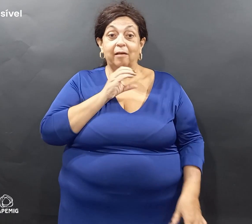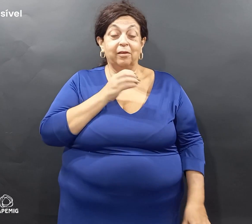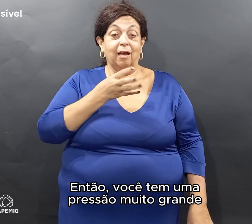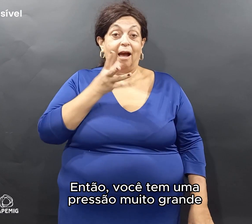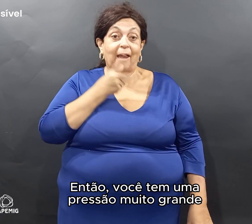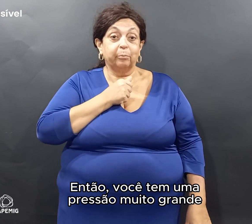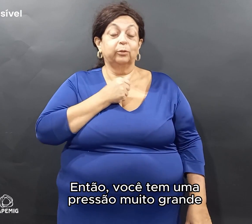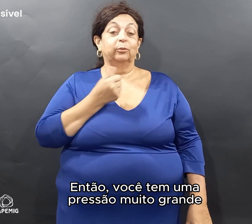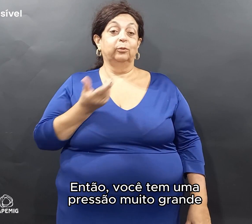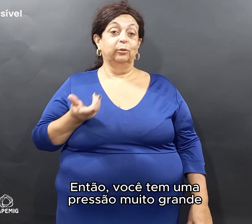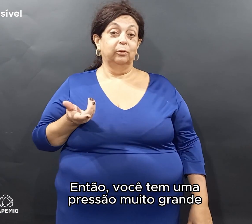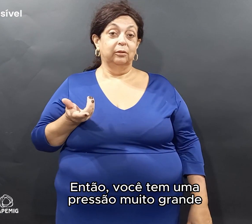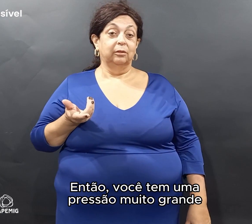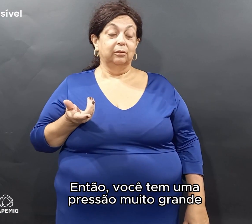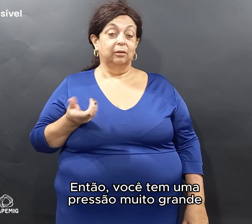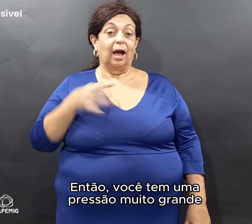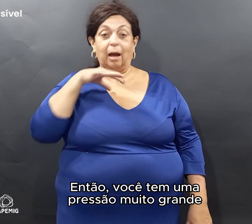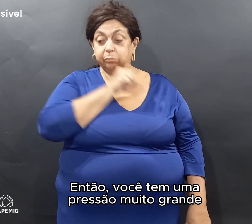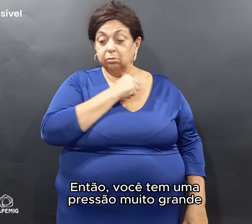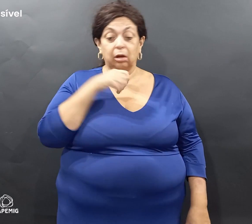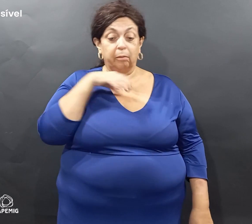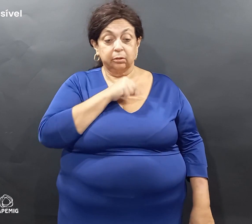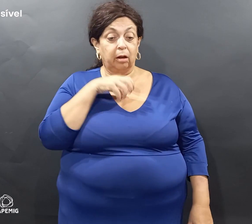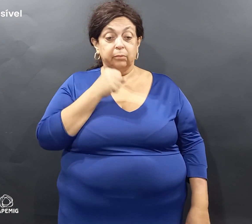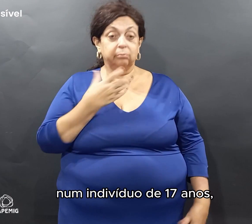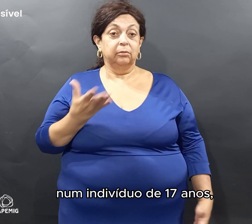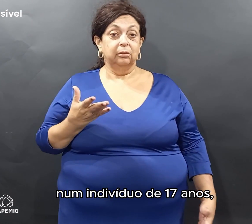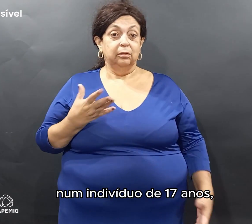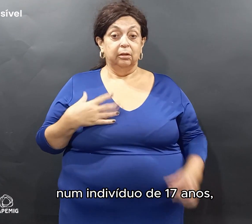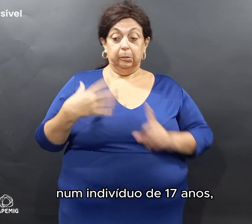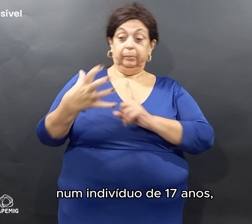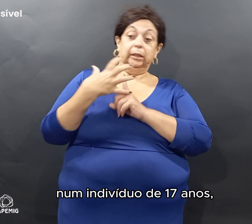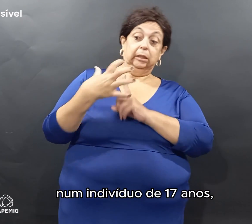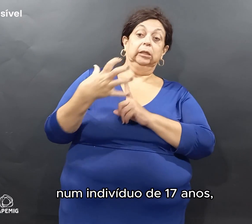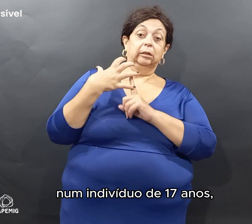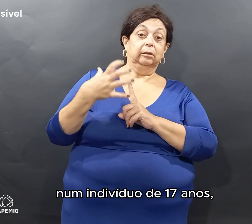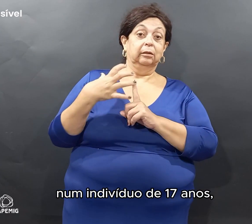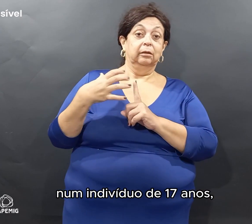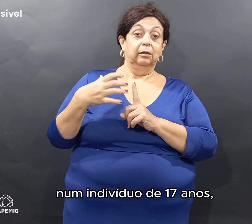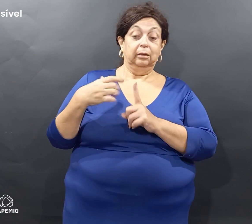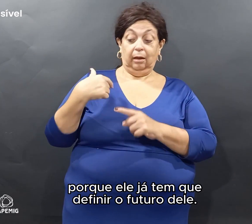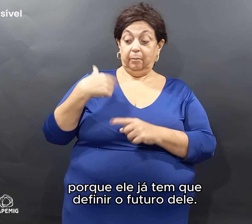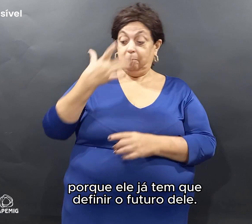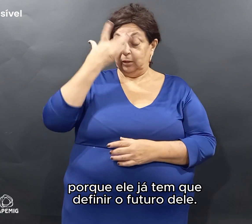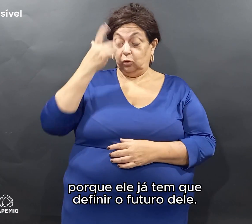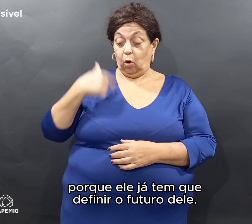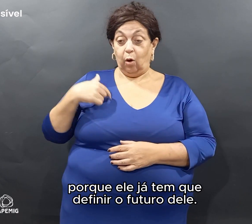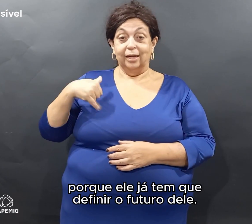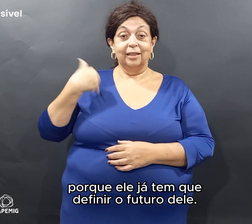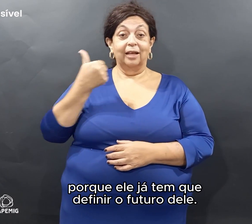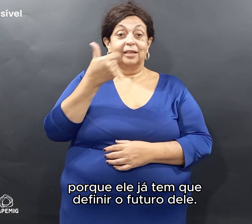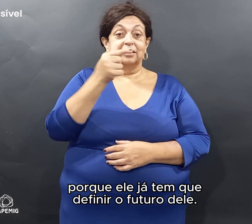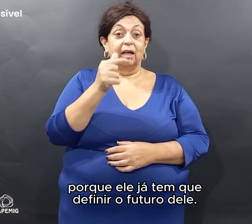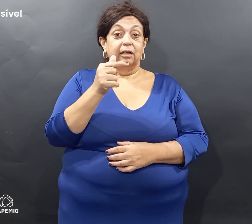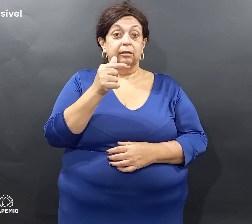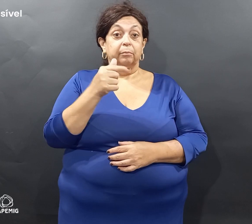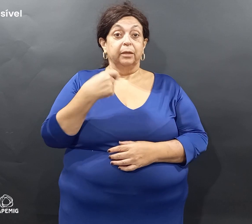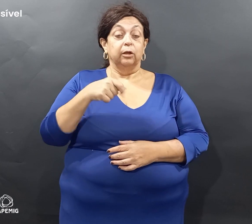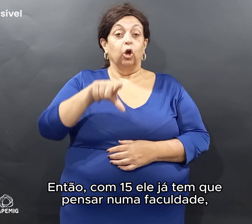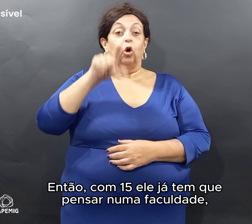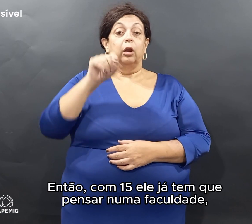breves. Então você tem uma pressão muito grande num indivíduo de 17 anos, porque ele já tem que definir o futuro